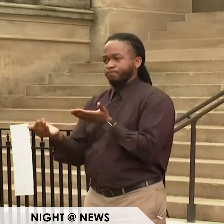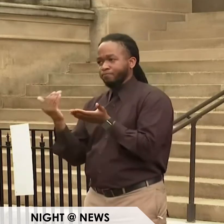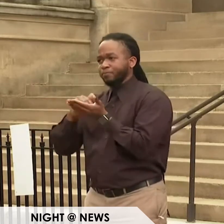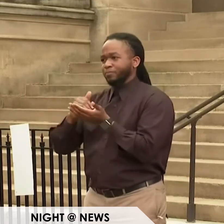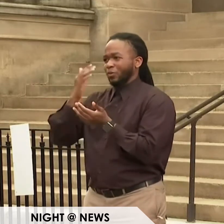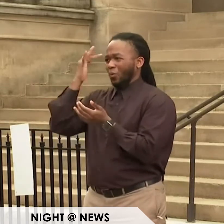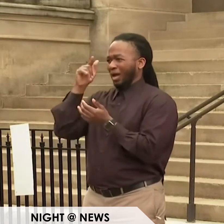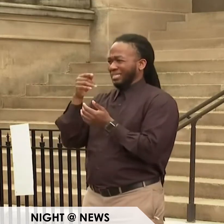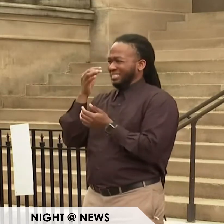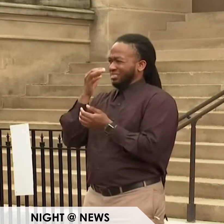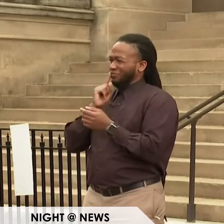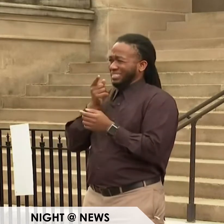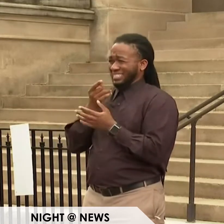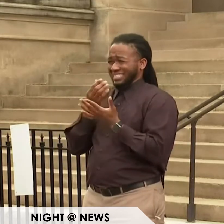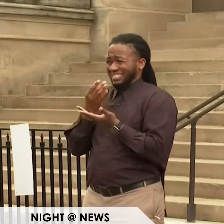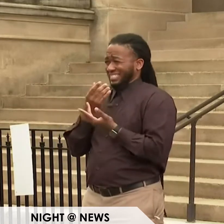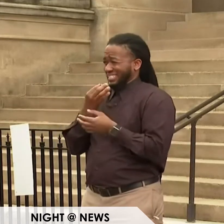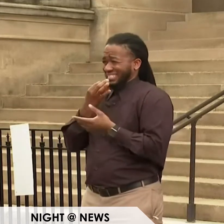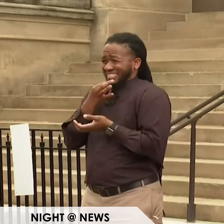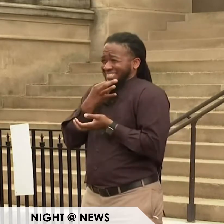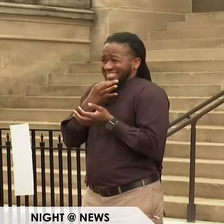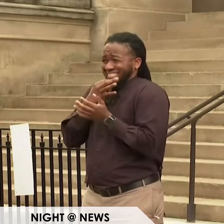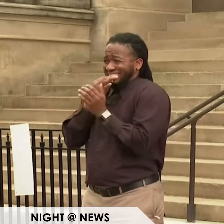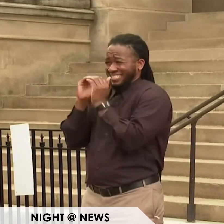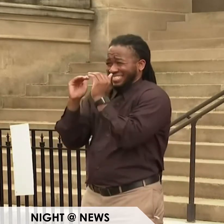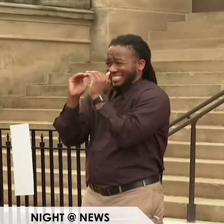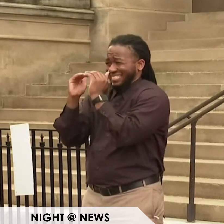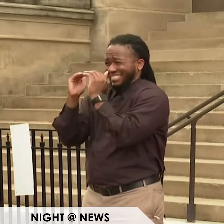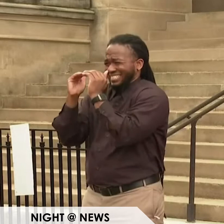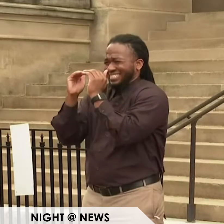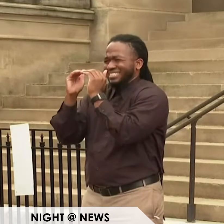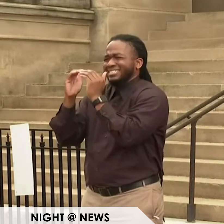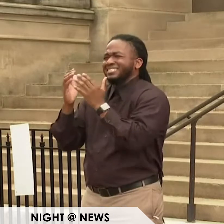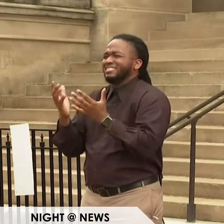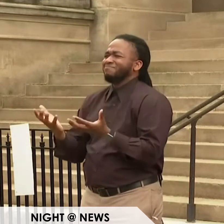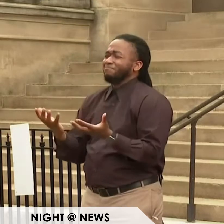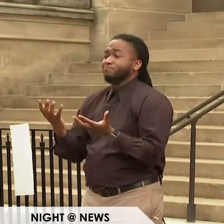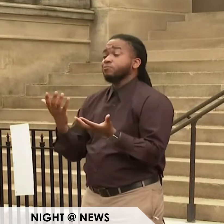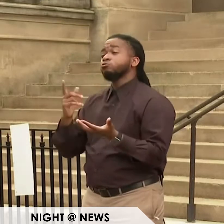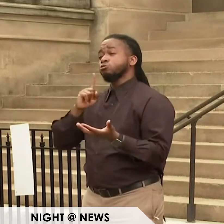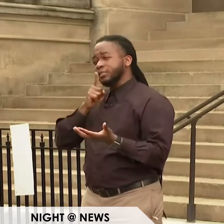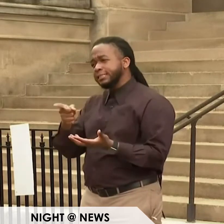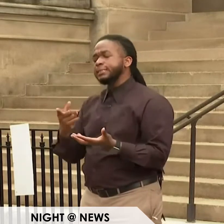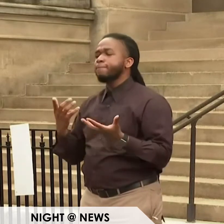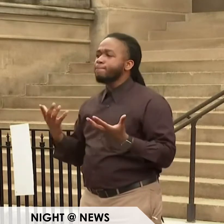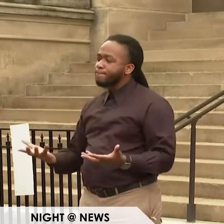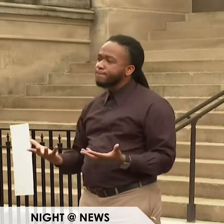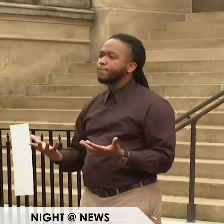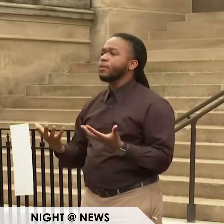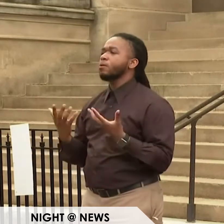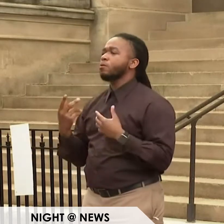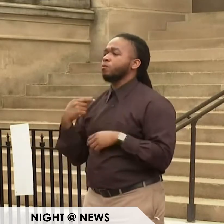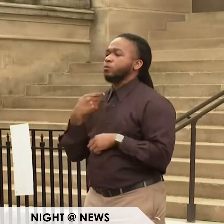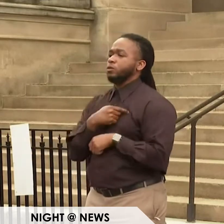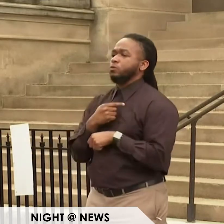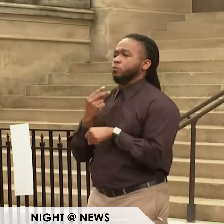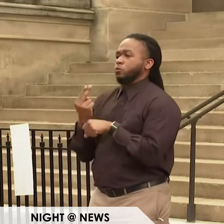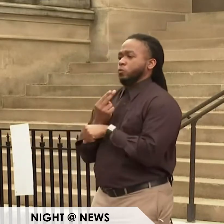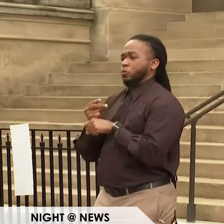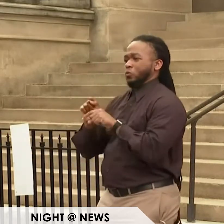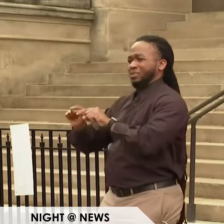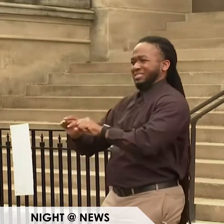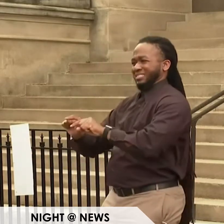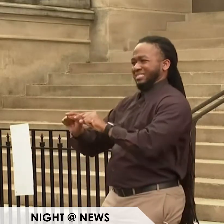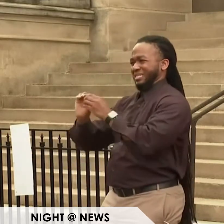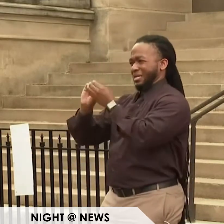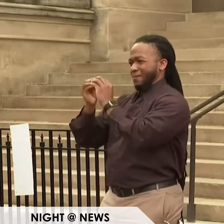lại và cung cấp bằng chứng thống kê về việc kết quả kiểm phiếu có chính xác hay không. Việc kiểm toán sẽ bao gồm việc đếm bằng